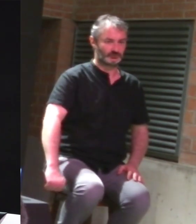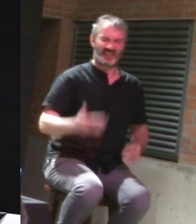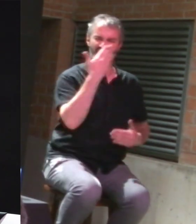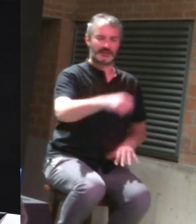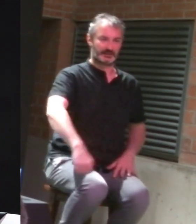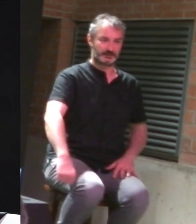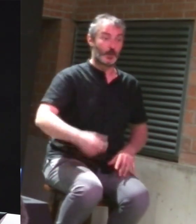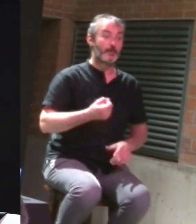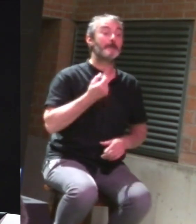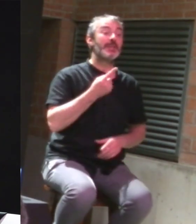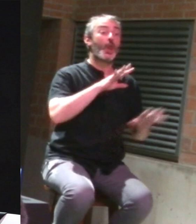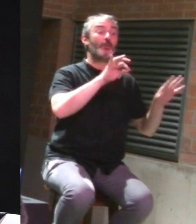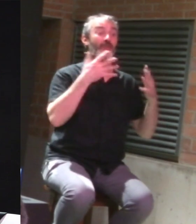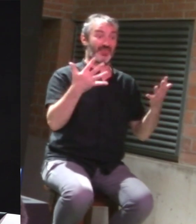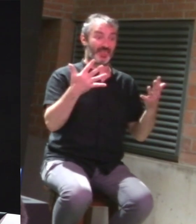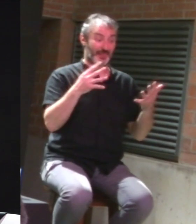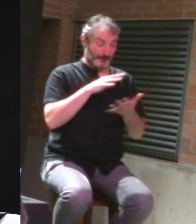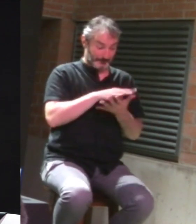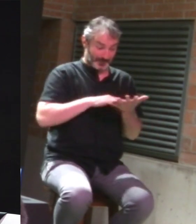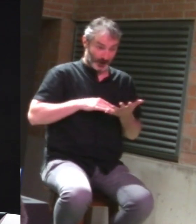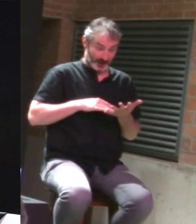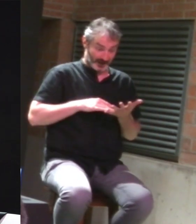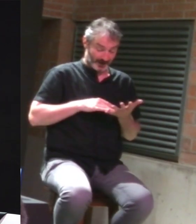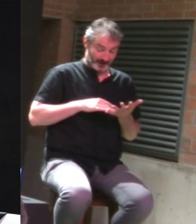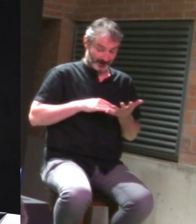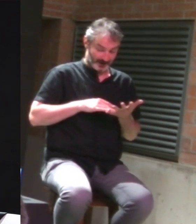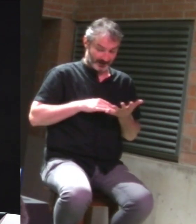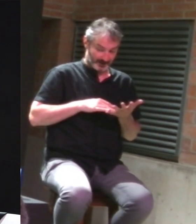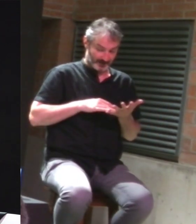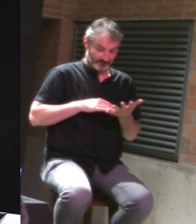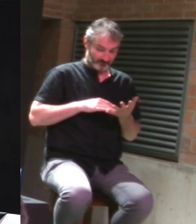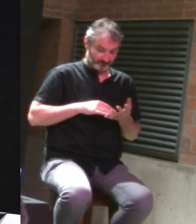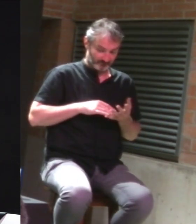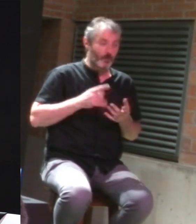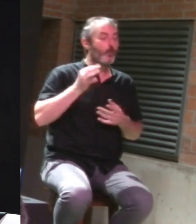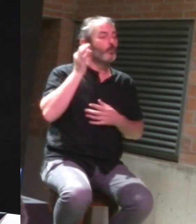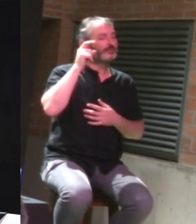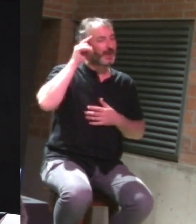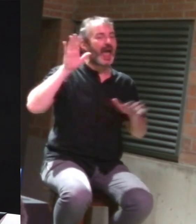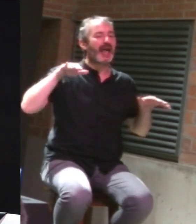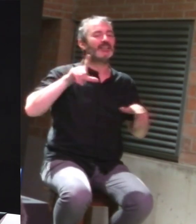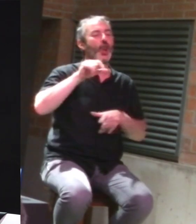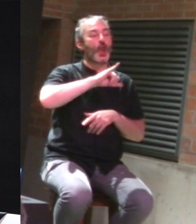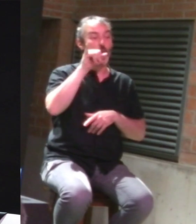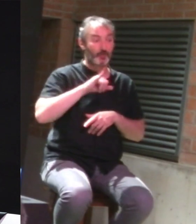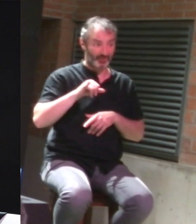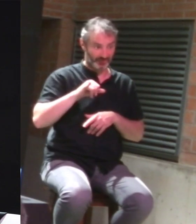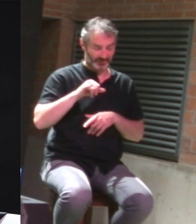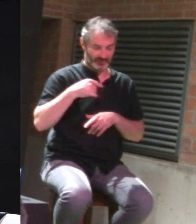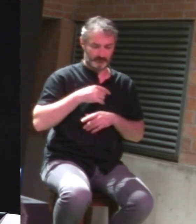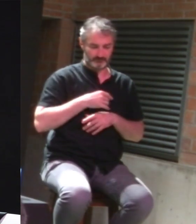que en 1910 havien sortit les dones de Barcelona, organitzades per Ángeles López de Ayala i les